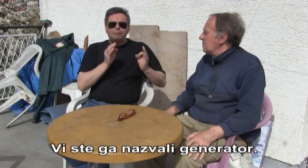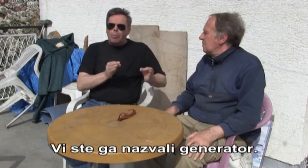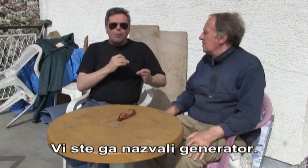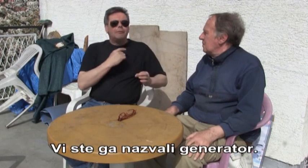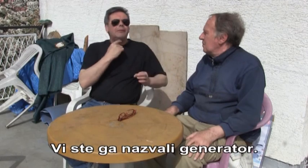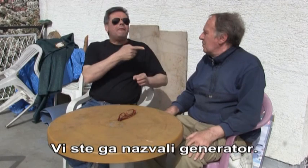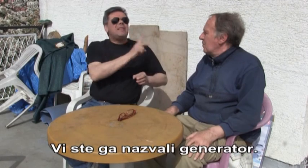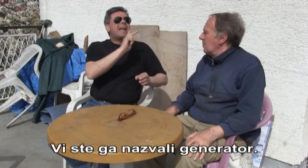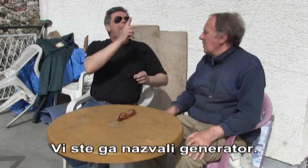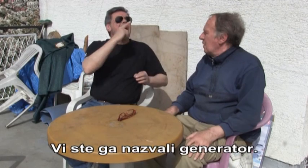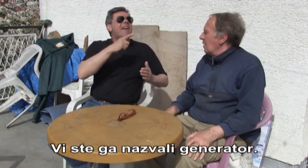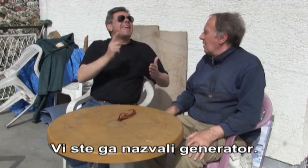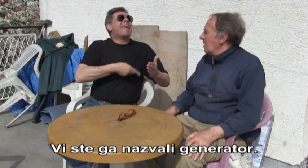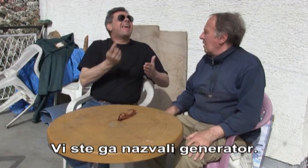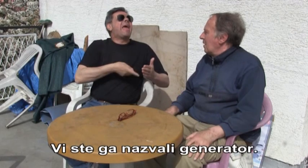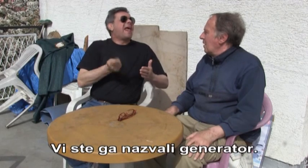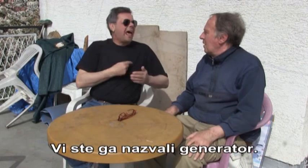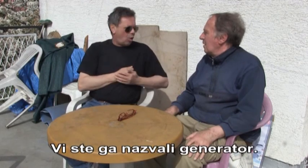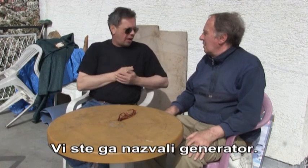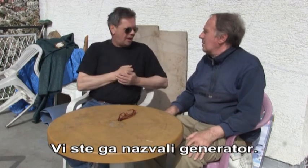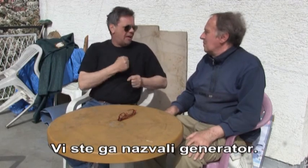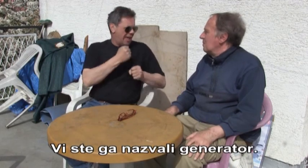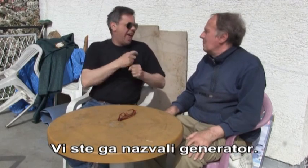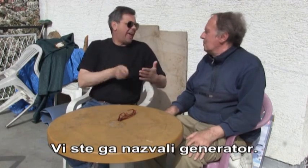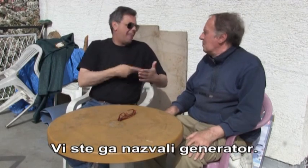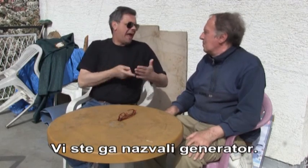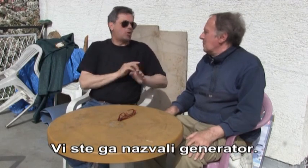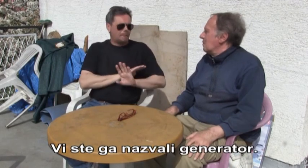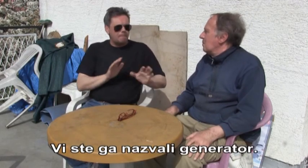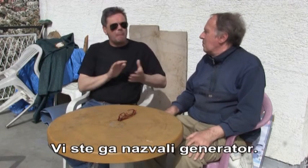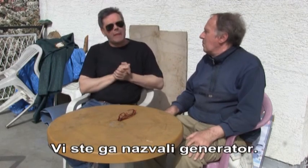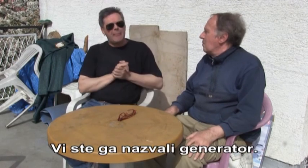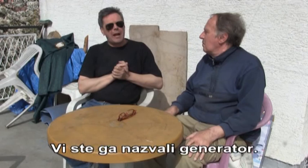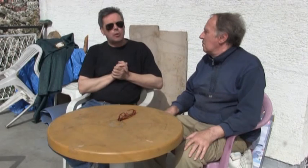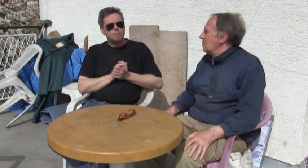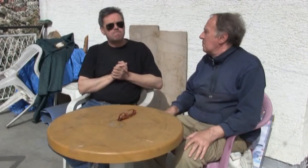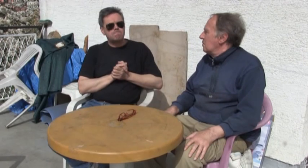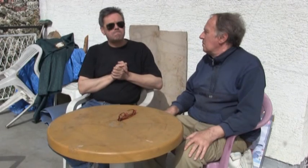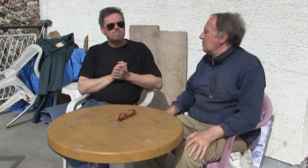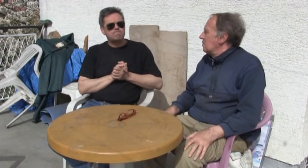Dobro, vi ste ga nazvali generator. Generator. Generator.